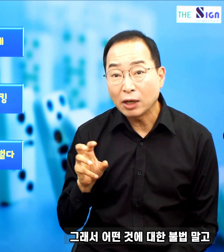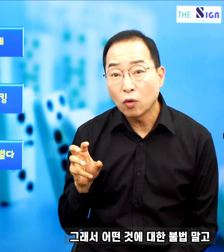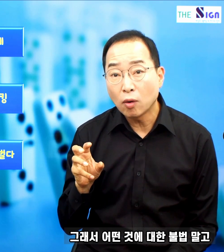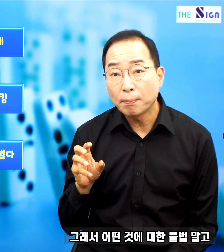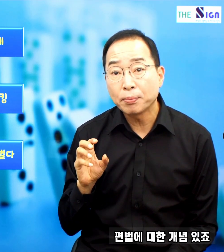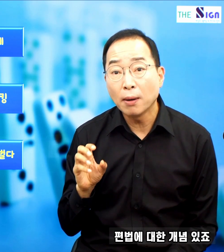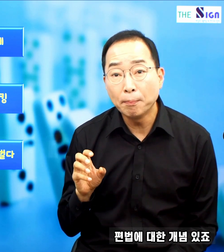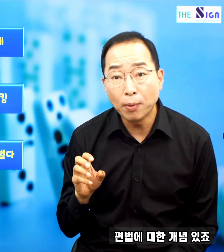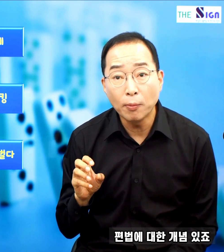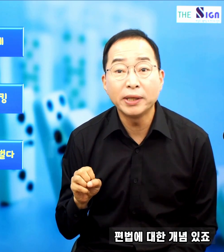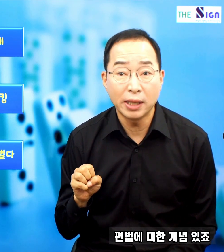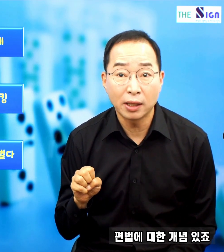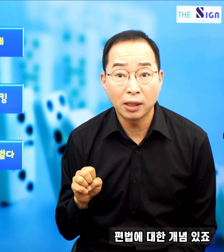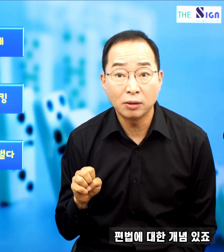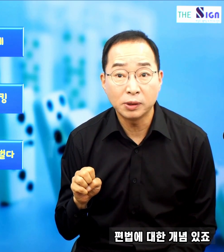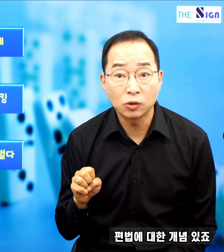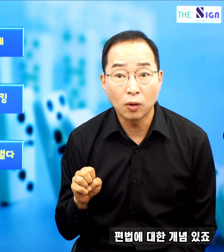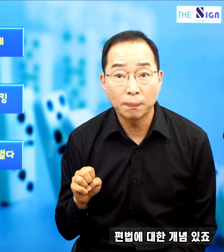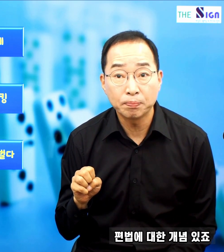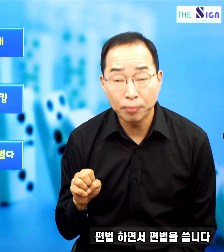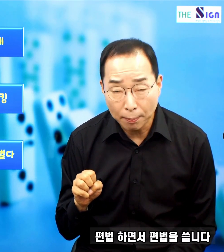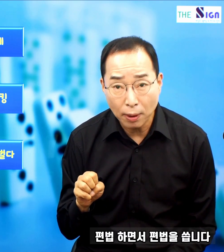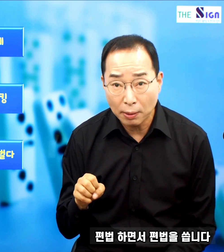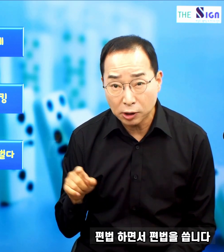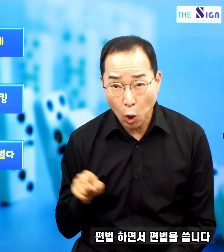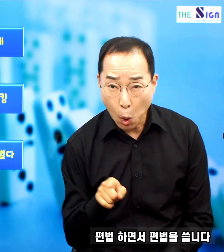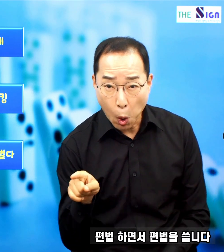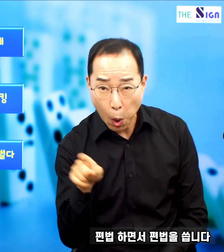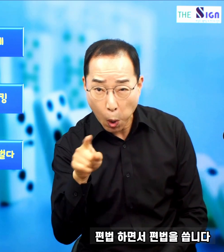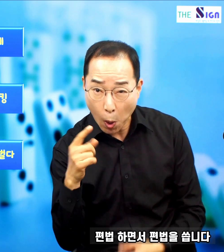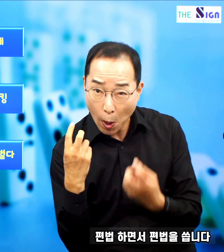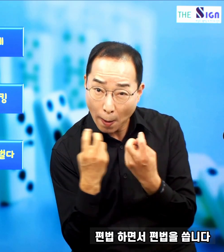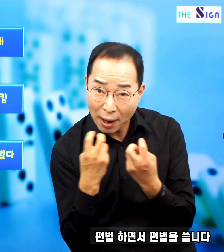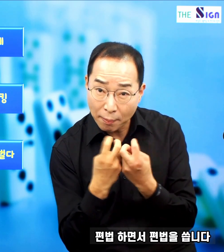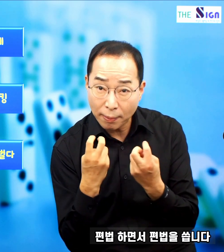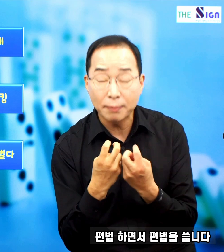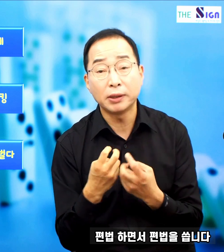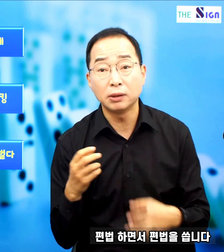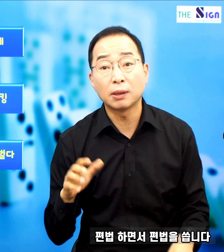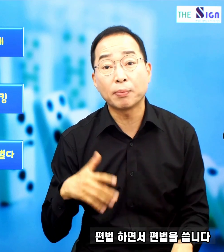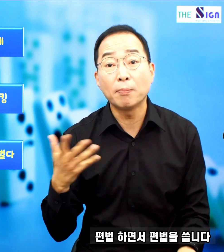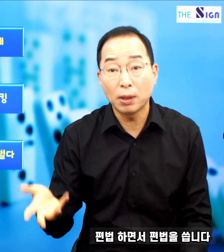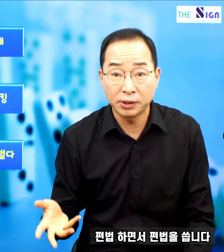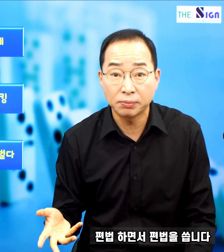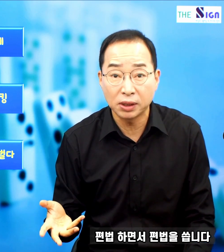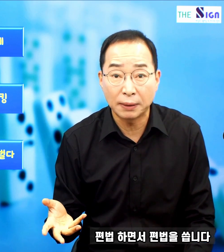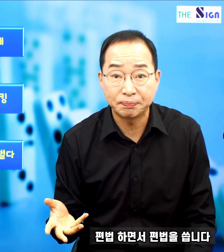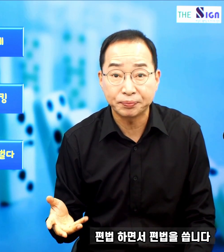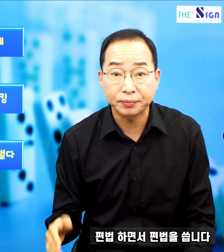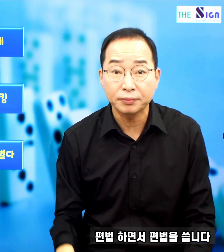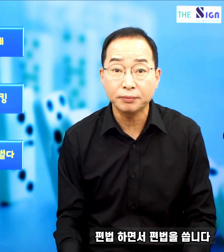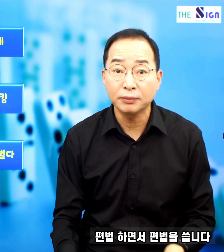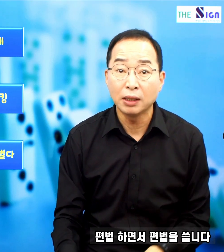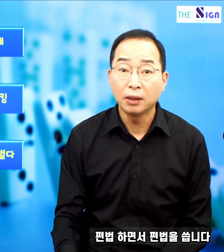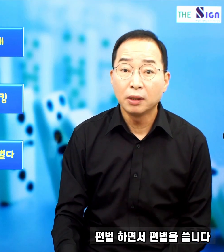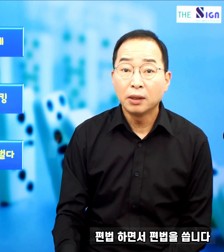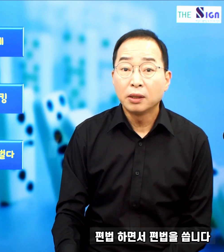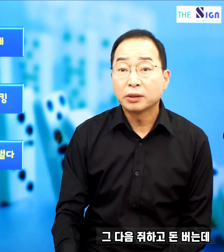말고 편법에 대한 개념 있죠. 편법 하면서 방법 하면은 편법을 씁니다. 그 다음